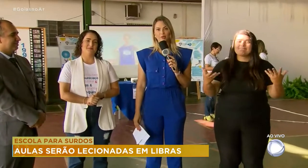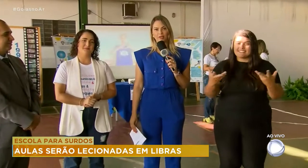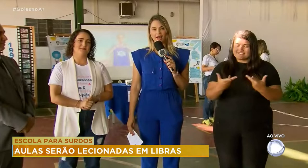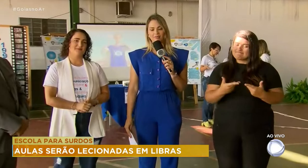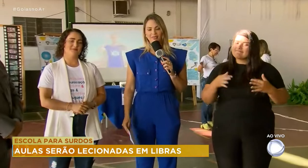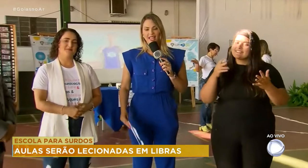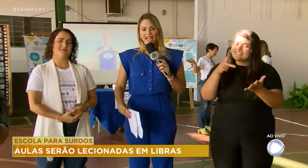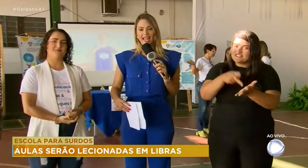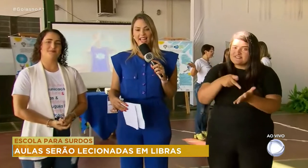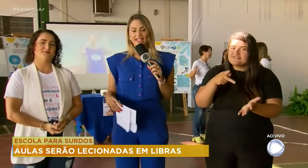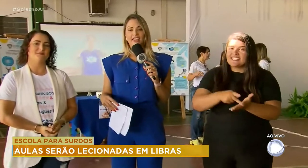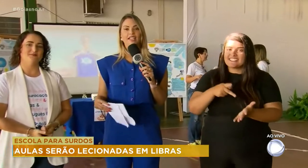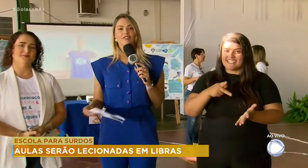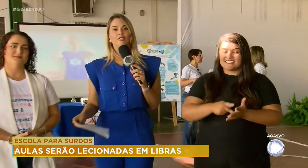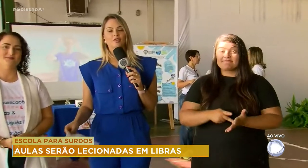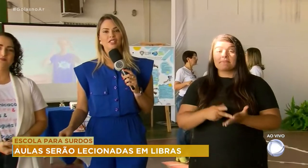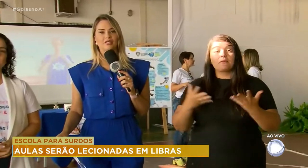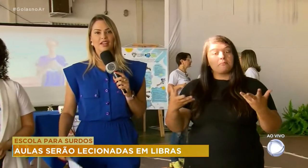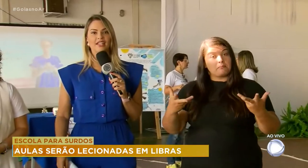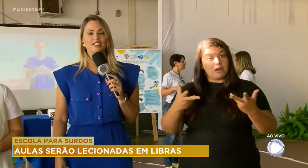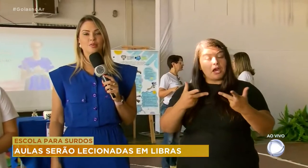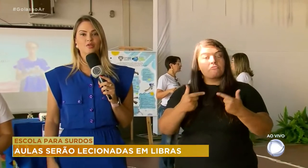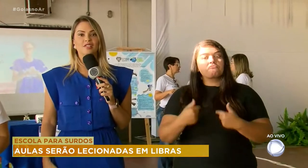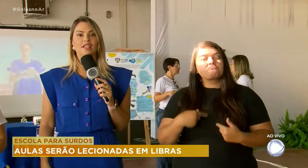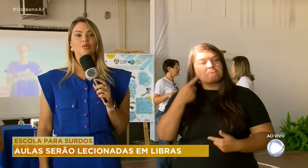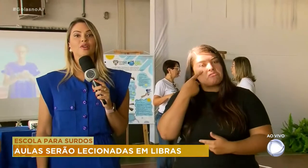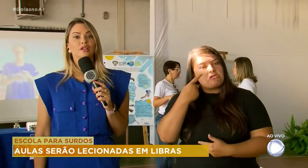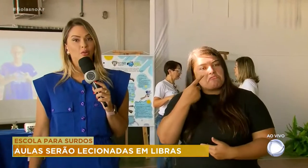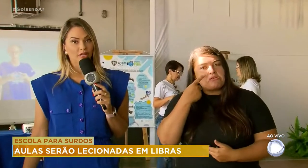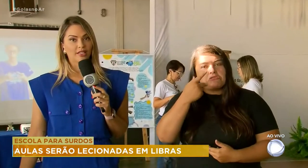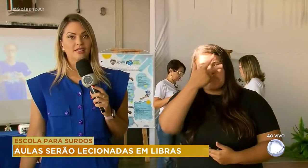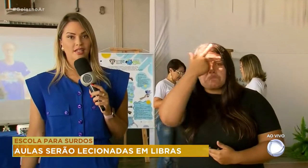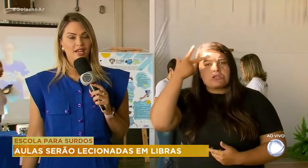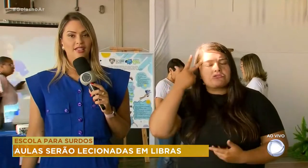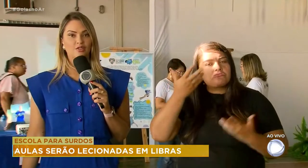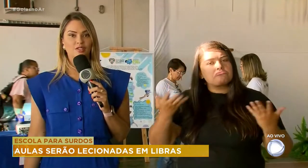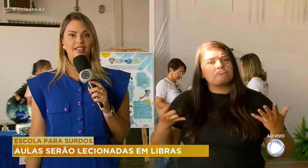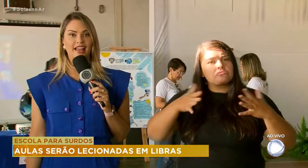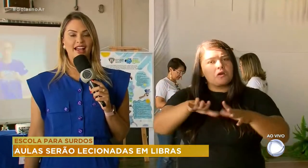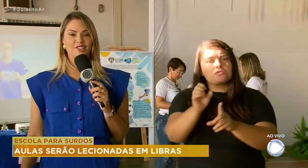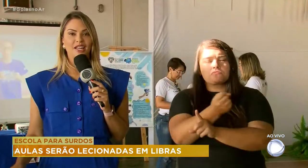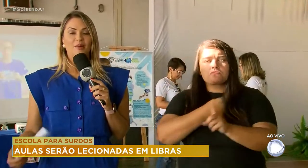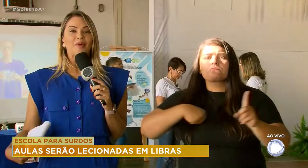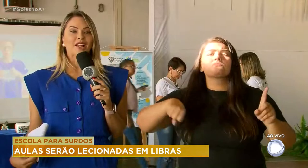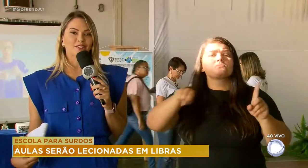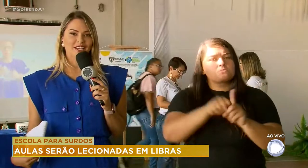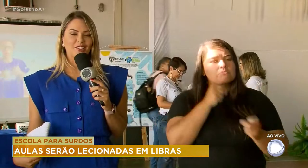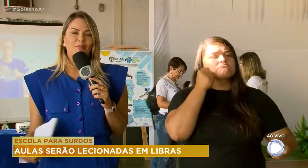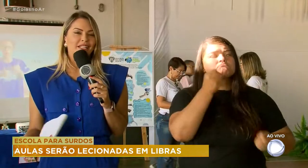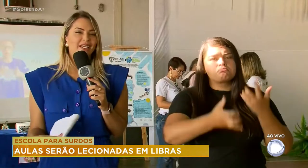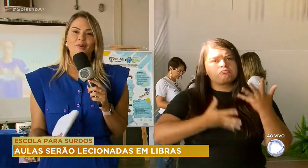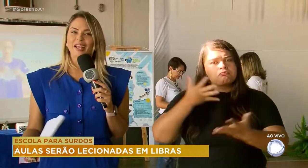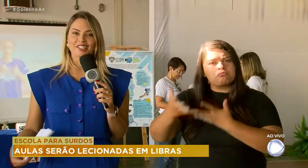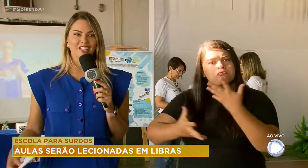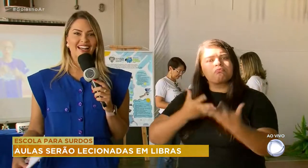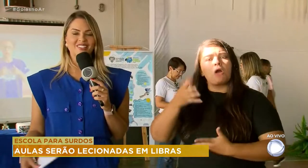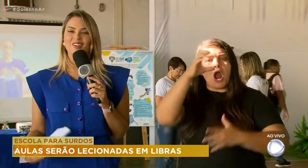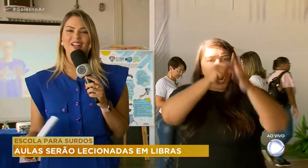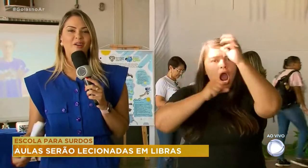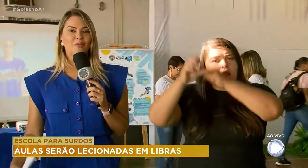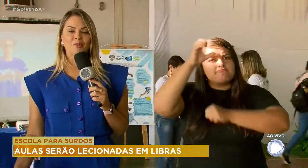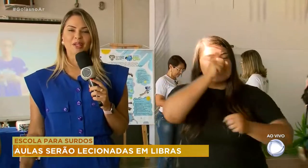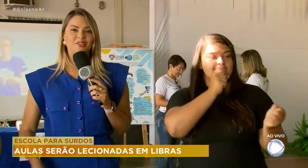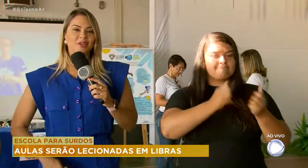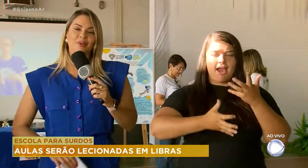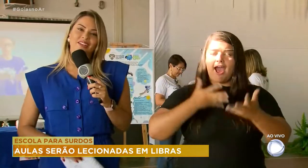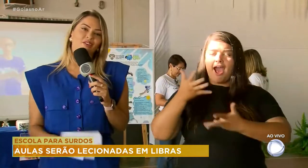espetacular. É incrível você ver essas pessoas sendo incluídas na sociedade, para a gente aprender qualquer gesto,